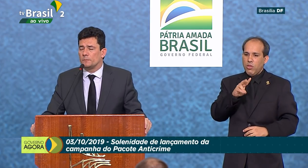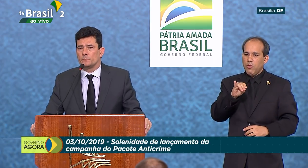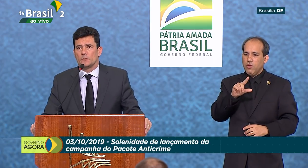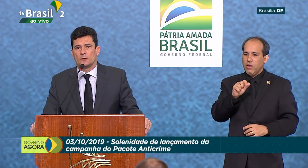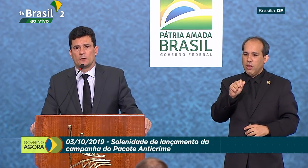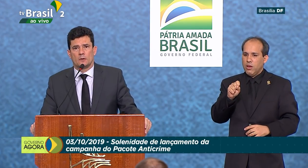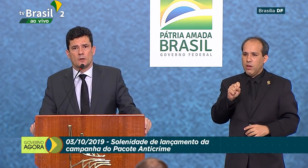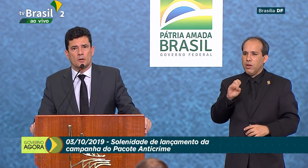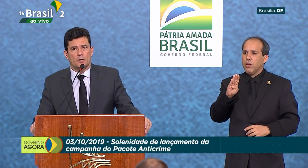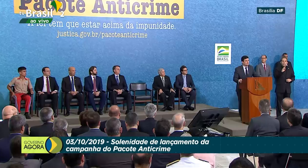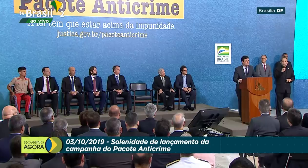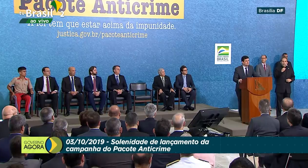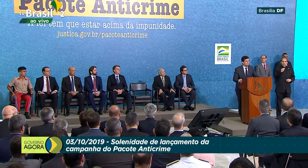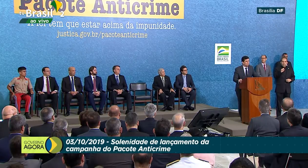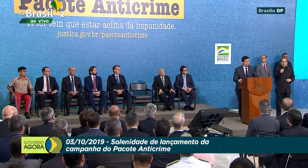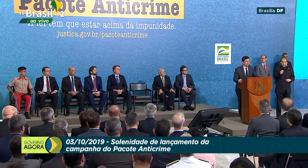que,